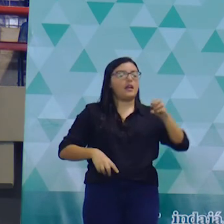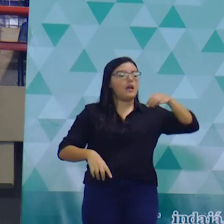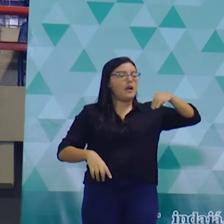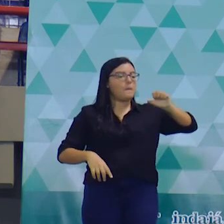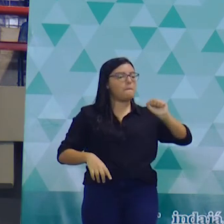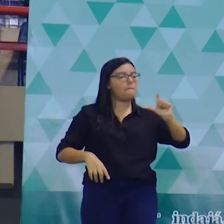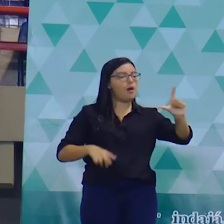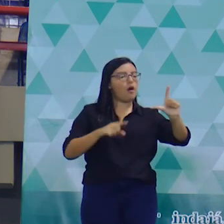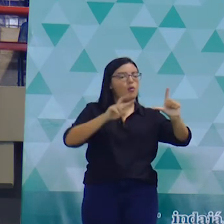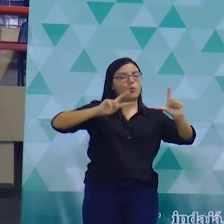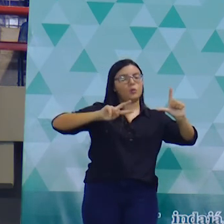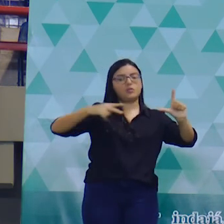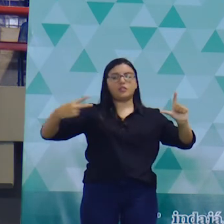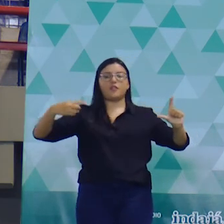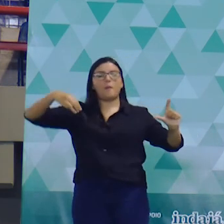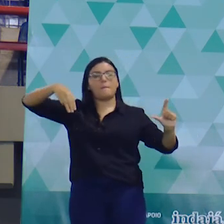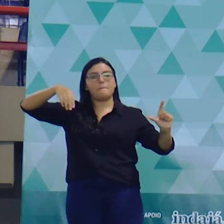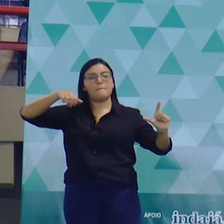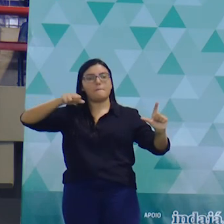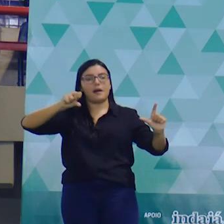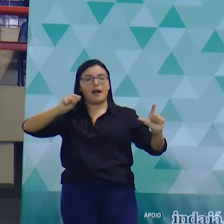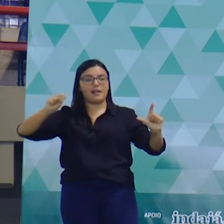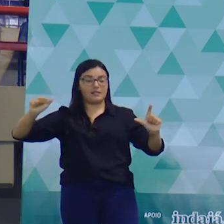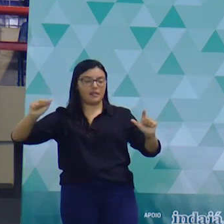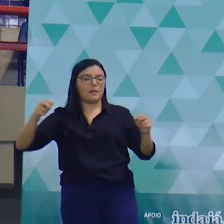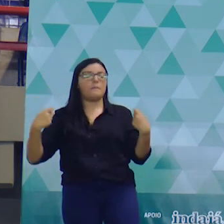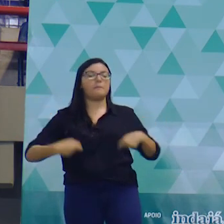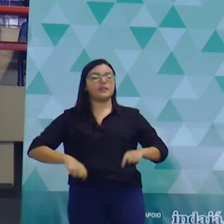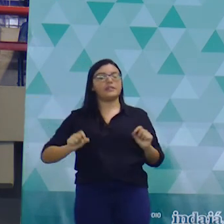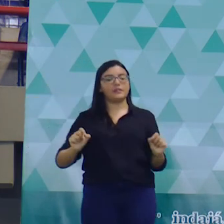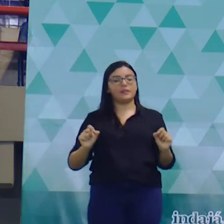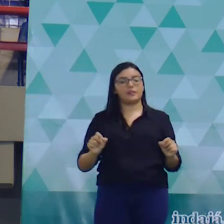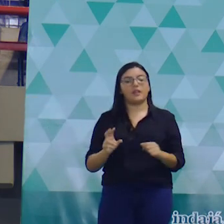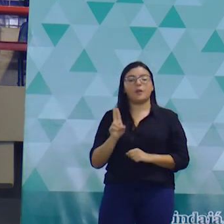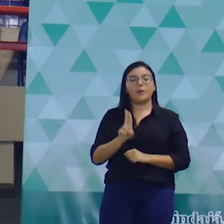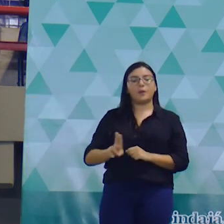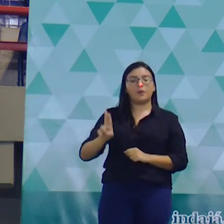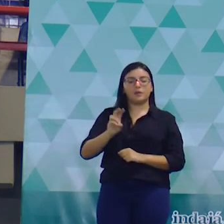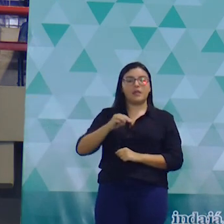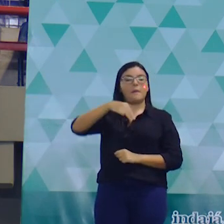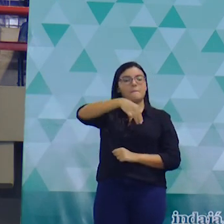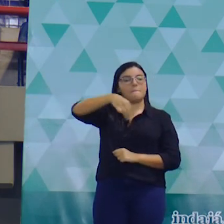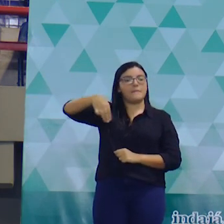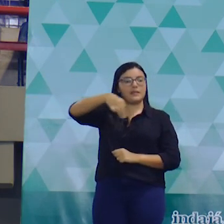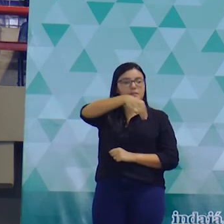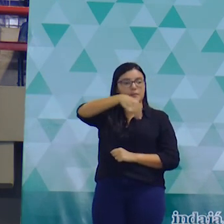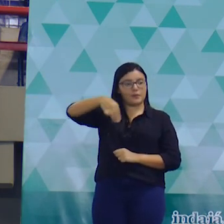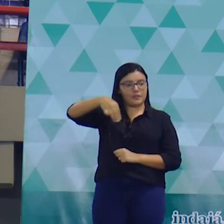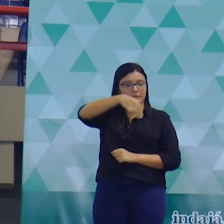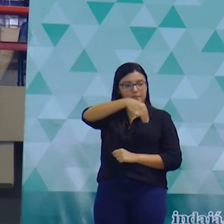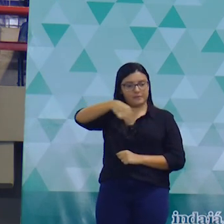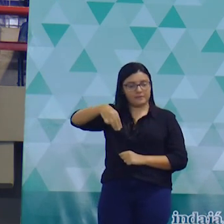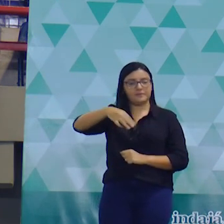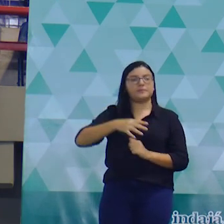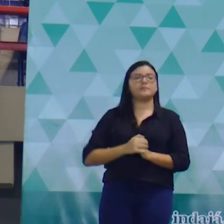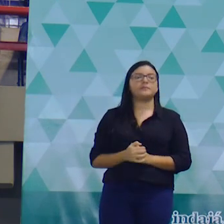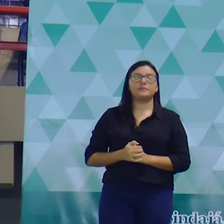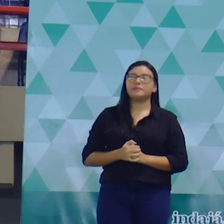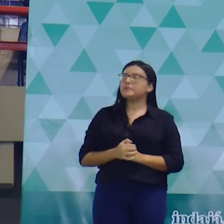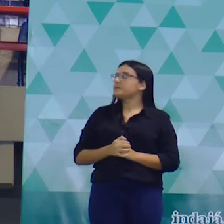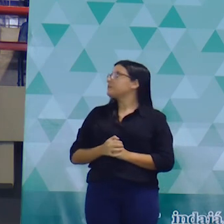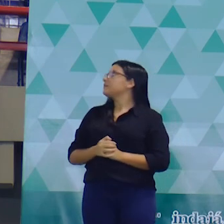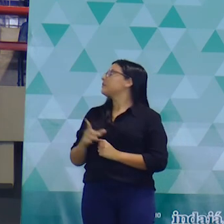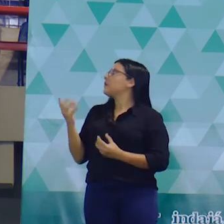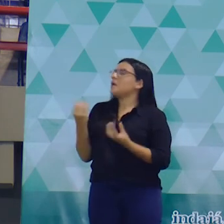em massa. E para transformar mol em massa, utilizamos a massa molar. E para obter